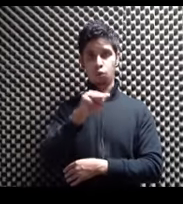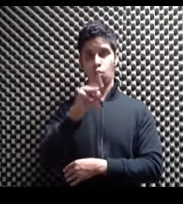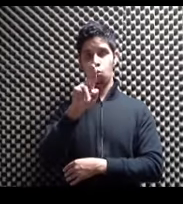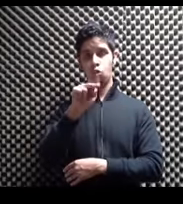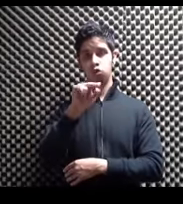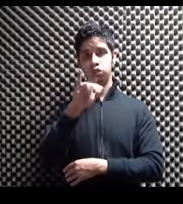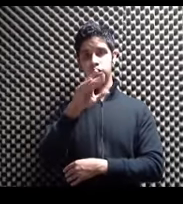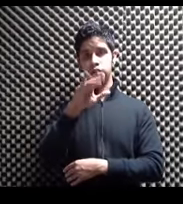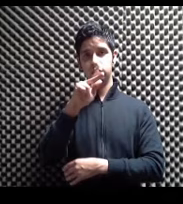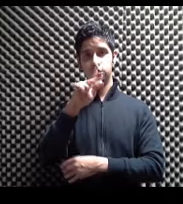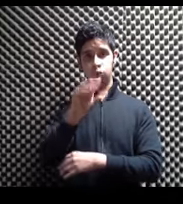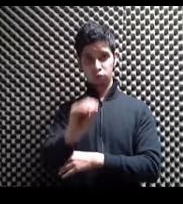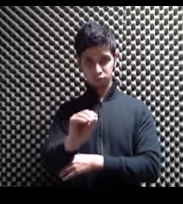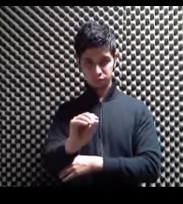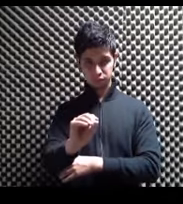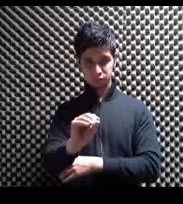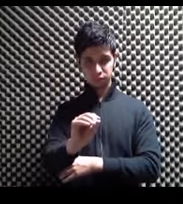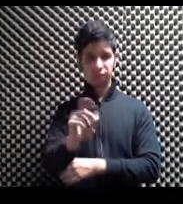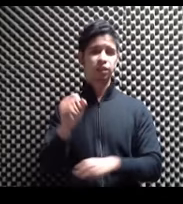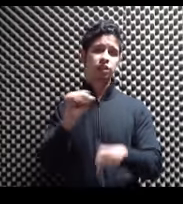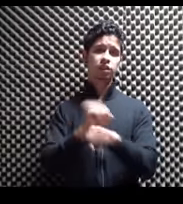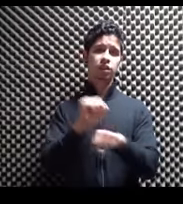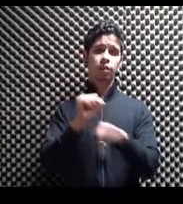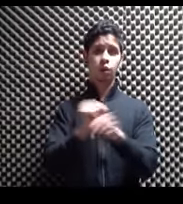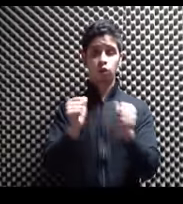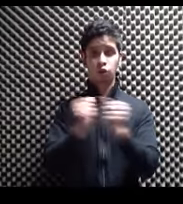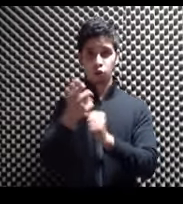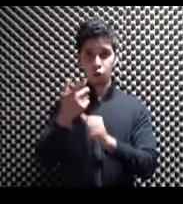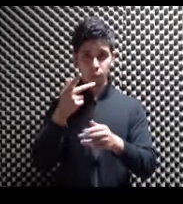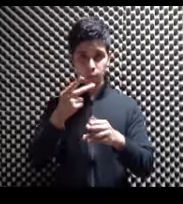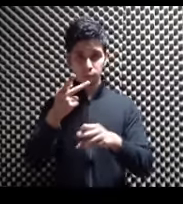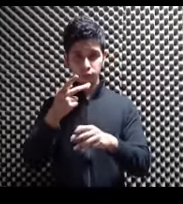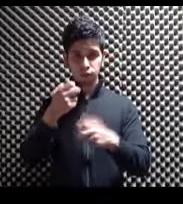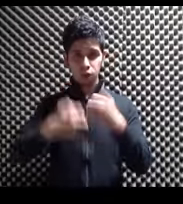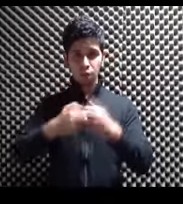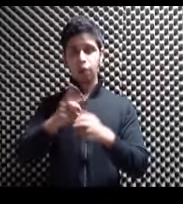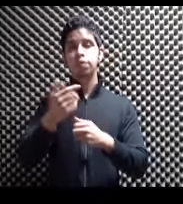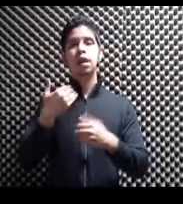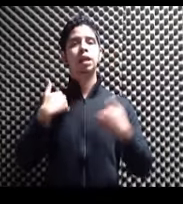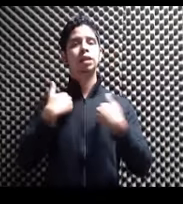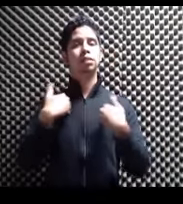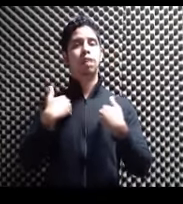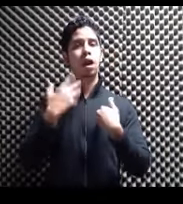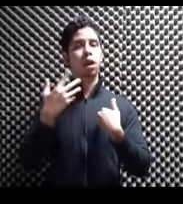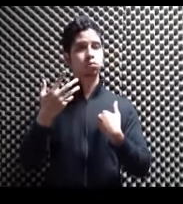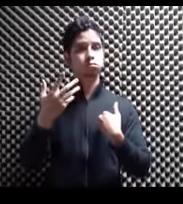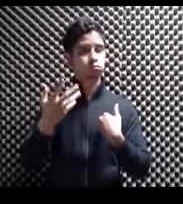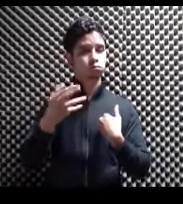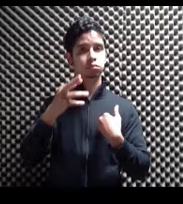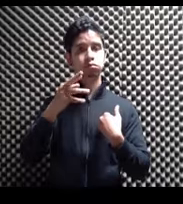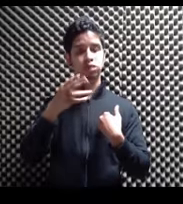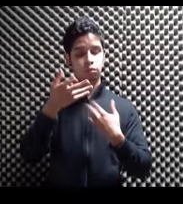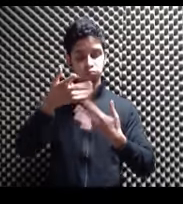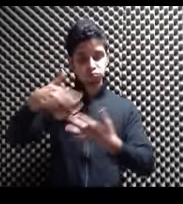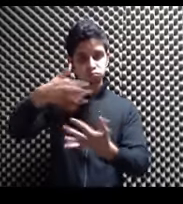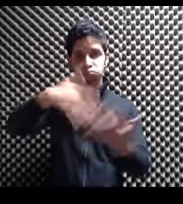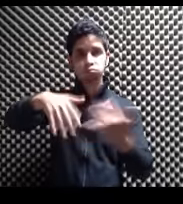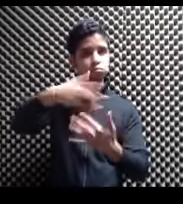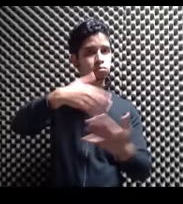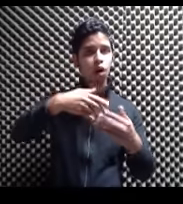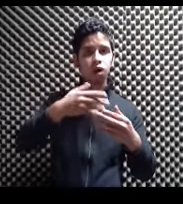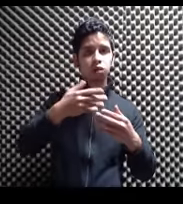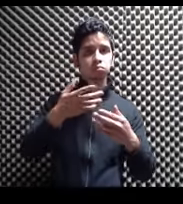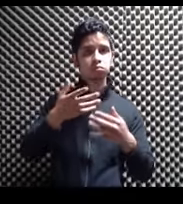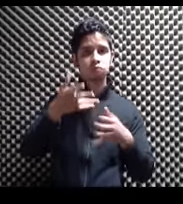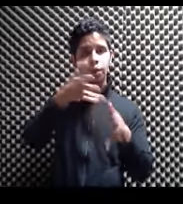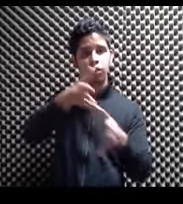trabajar con la problemática de animales rialengos, eso incluyendo perros, gatos y caballos y todo animal que esté rialengo. Ajá, exacto. Entonces, y si